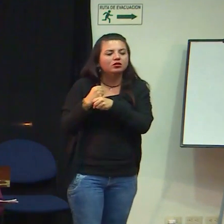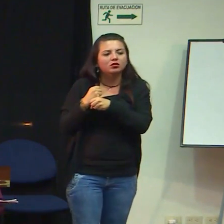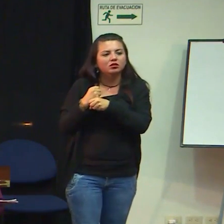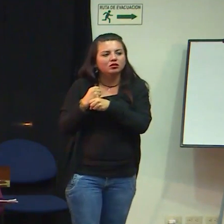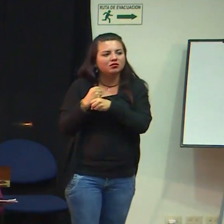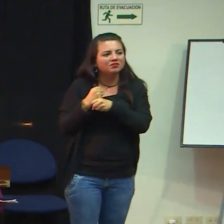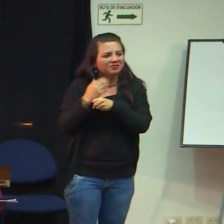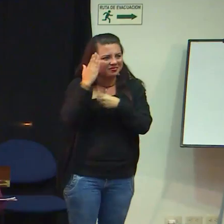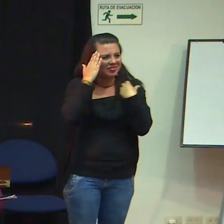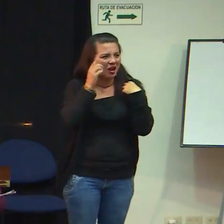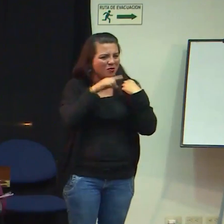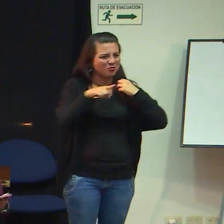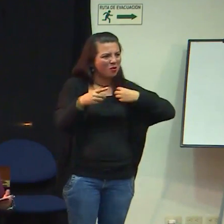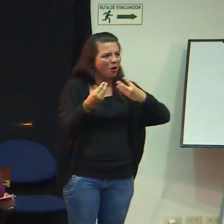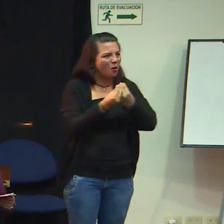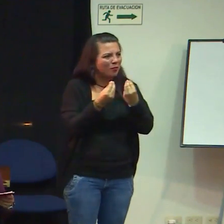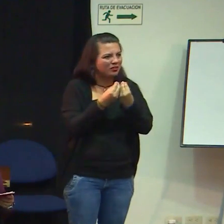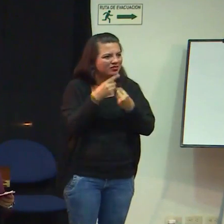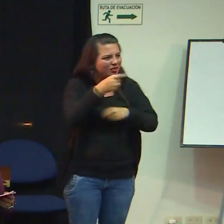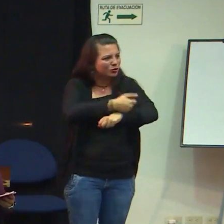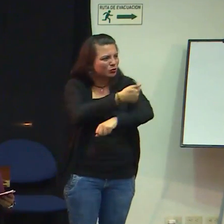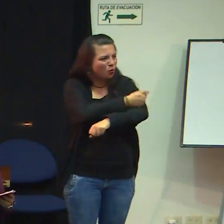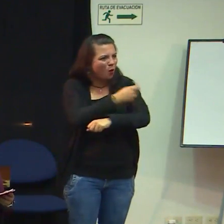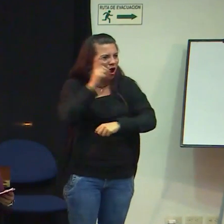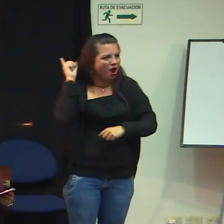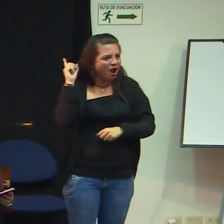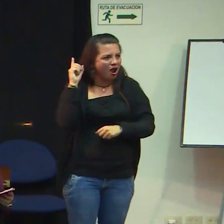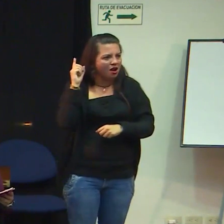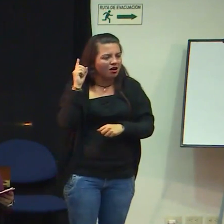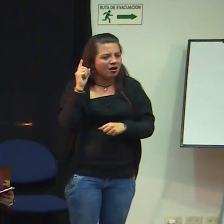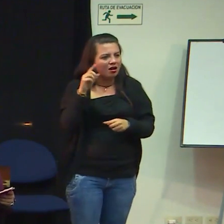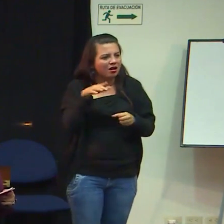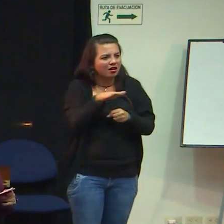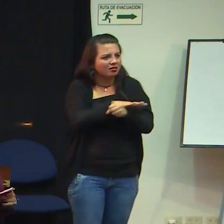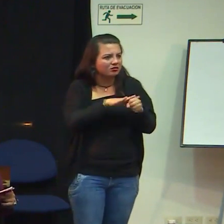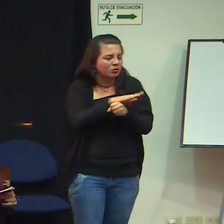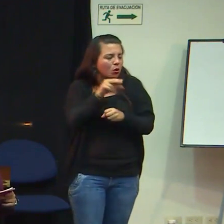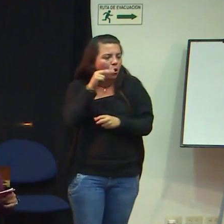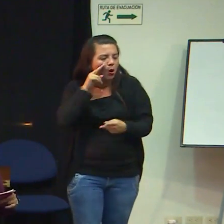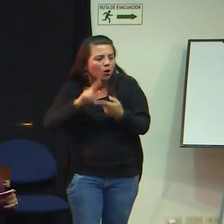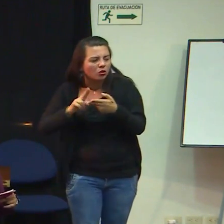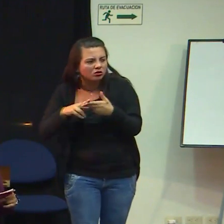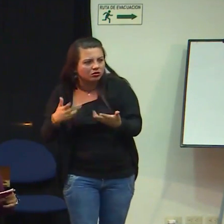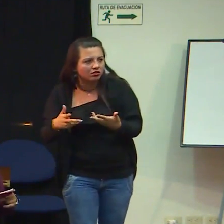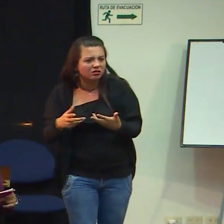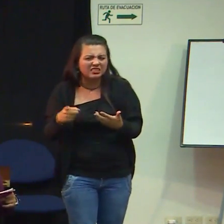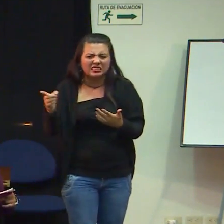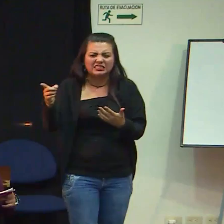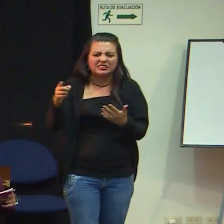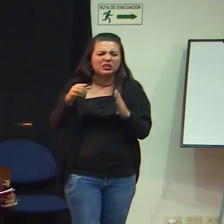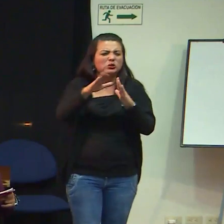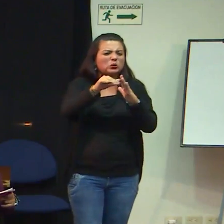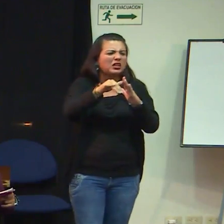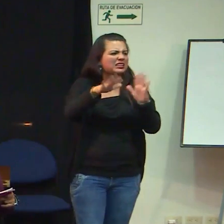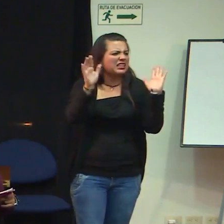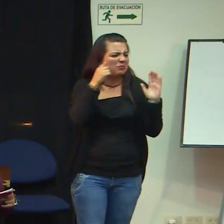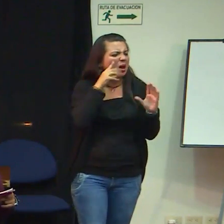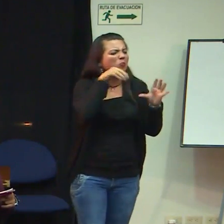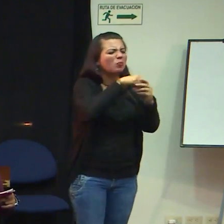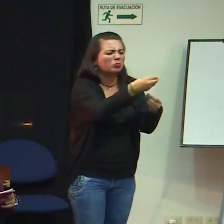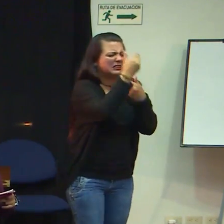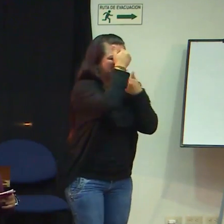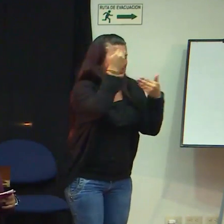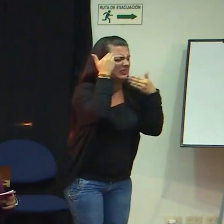hace cuatro años, cuando se volaron unos compañeros en Suba, que aún es en casos desconocidos, dicen es que la carrera de ciencias sociales es el nido de